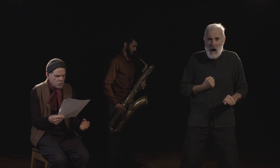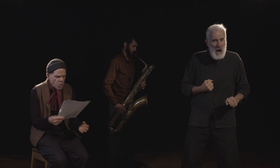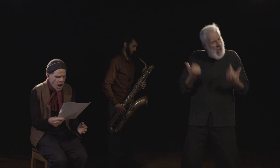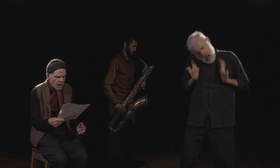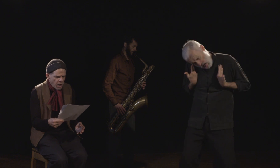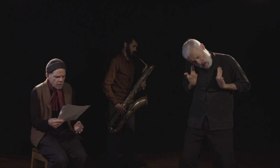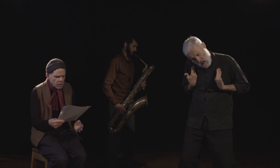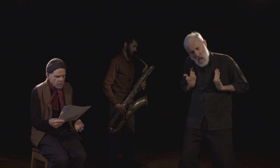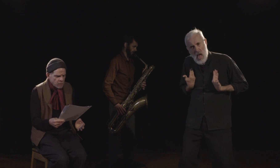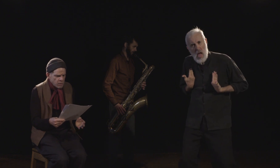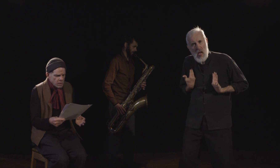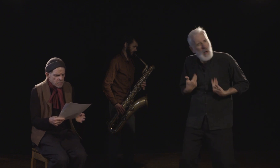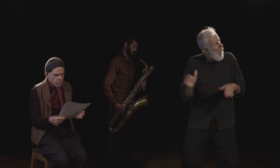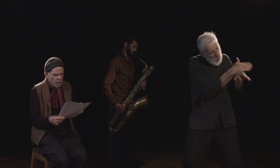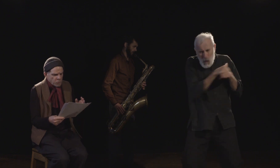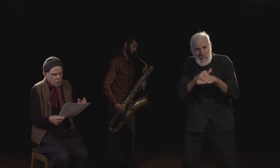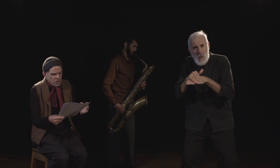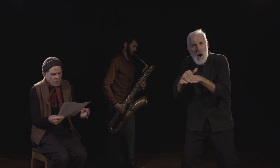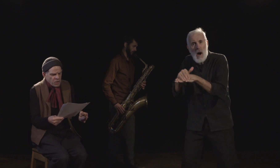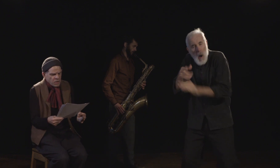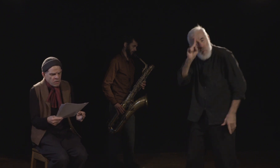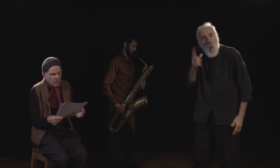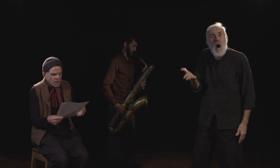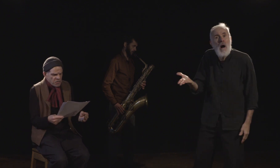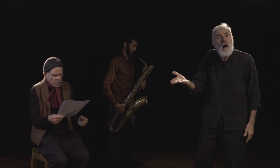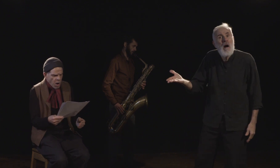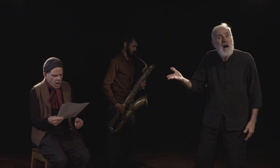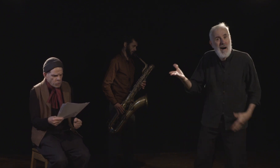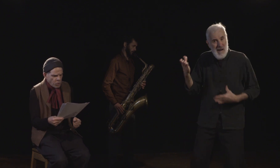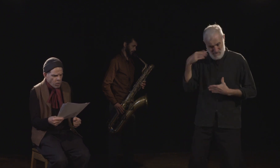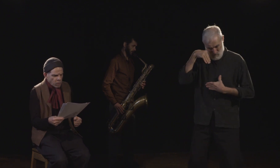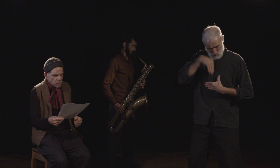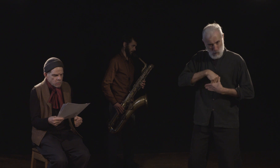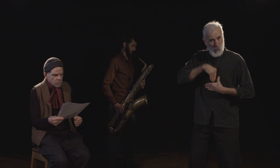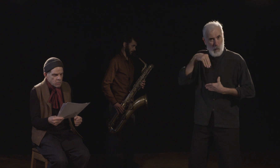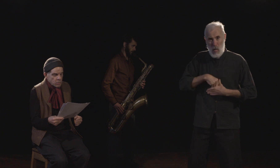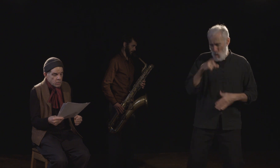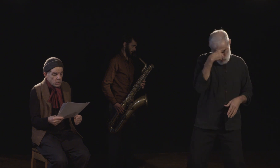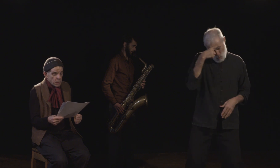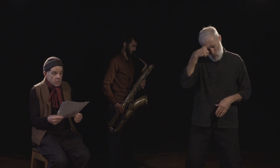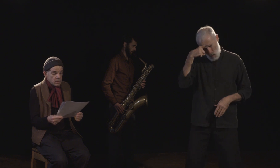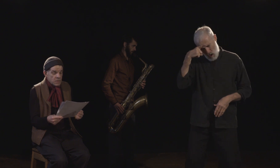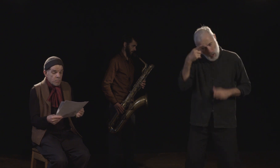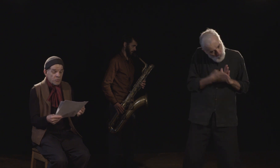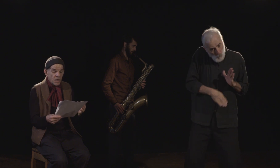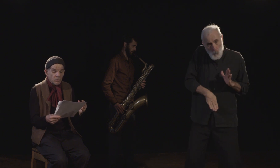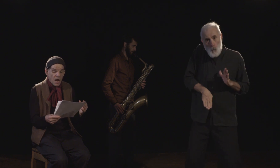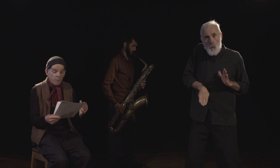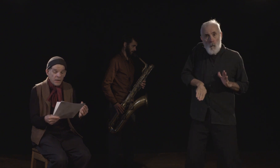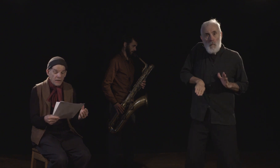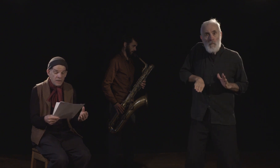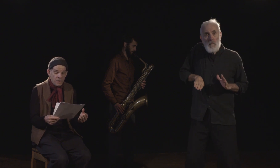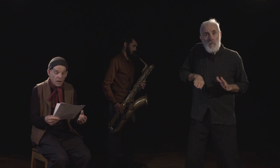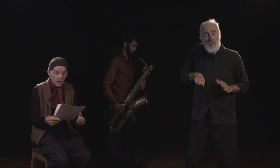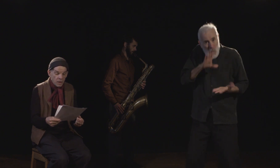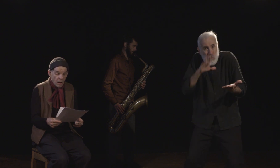s'épuisent chaque soir. C'est parce que c'est vide et c'est noir dedans. C'est pour ça qu'on a